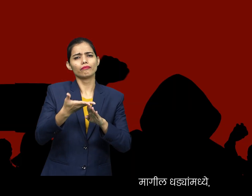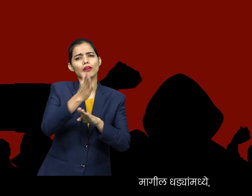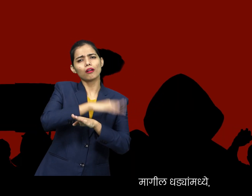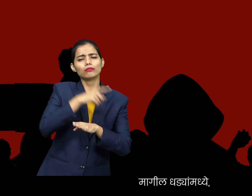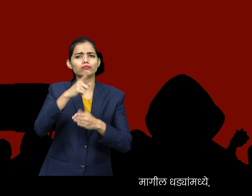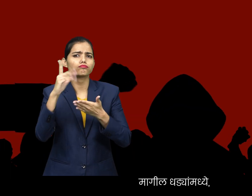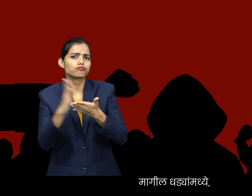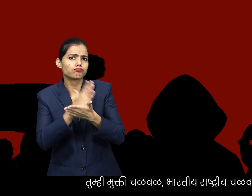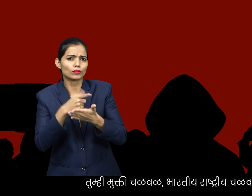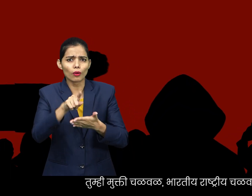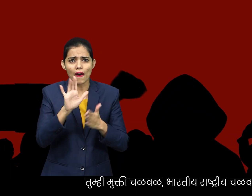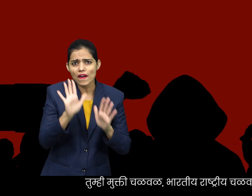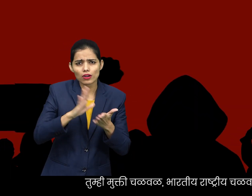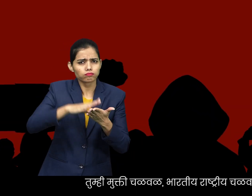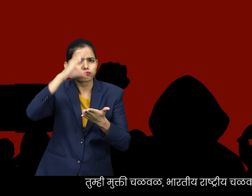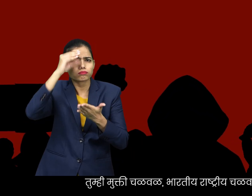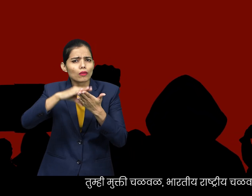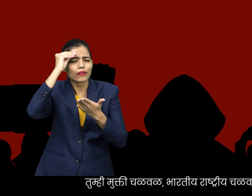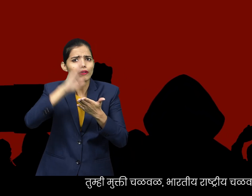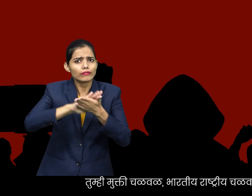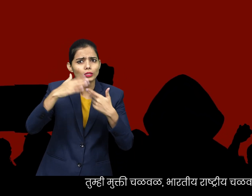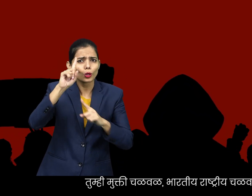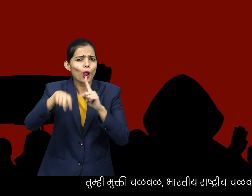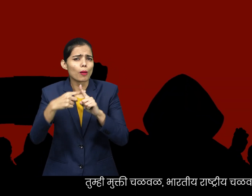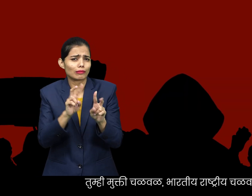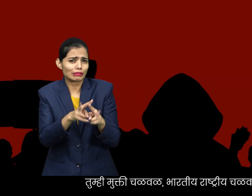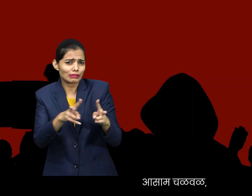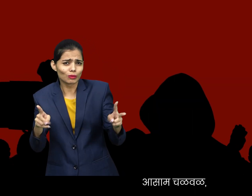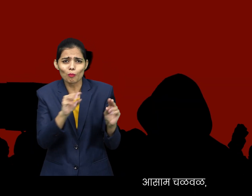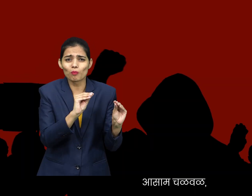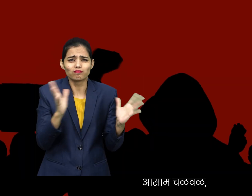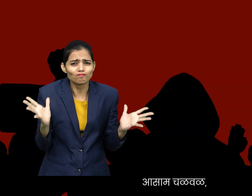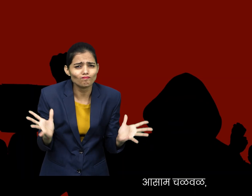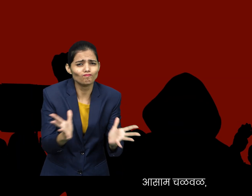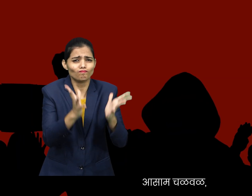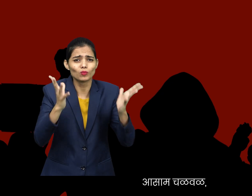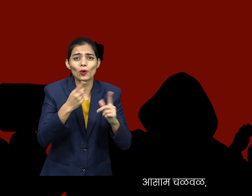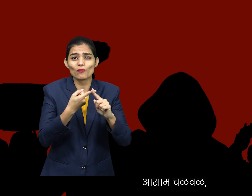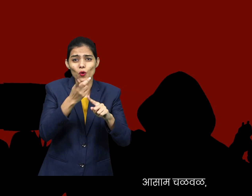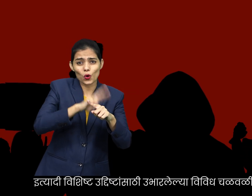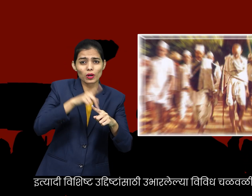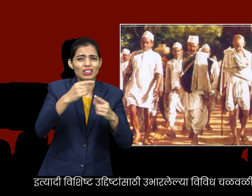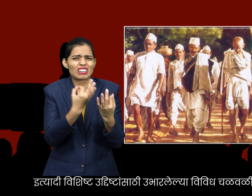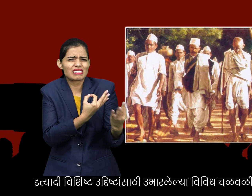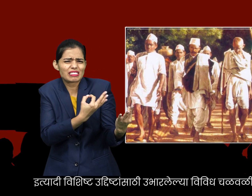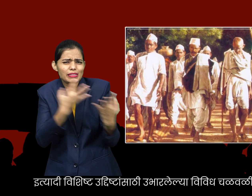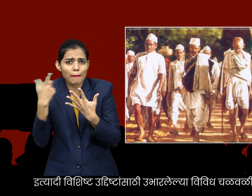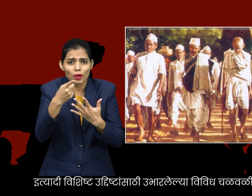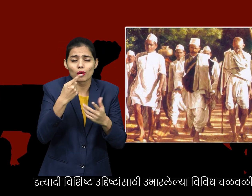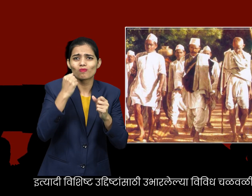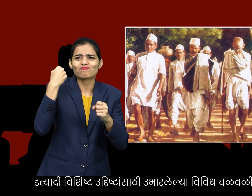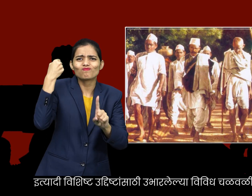मागील धड्यांमध्ये तुम्ही मुक्ती चळवळ, भारतीय राष्ट्रीय चळवळ, आसाम चळवळ इत्यादी